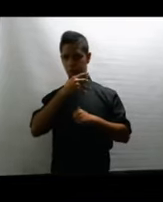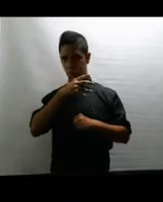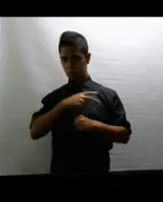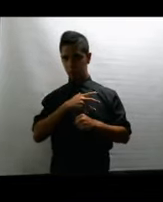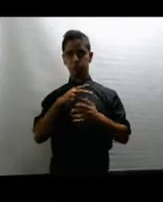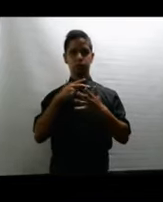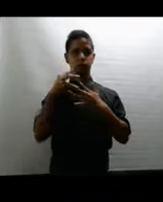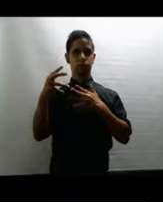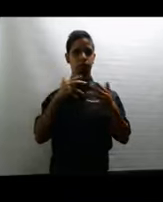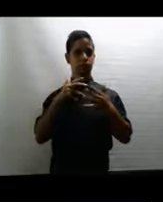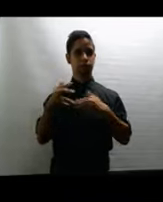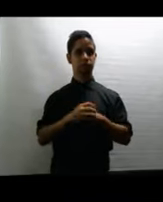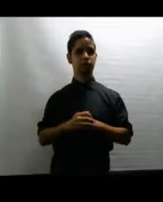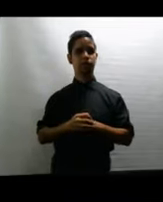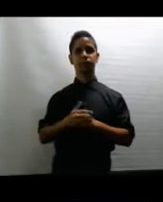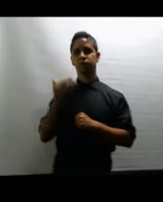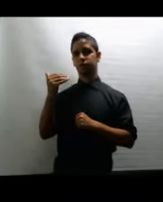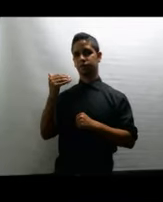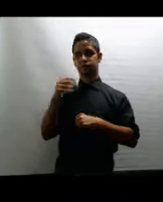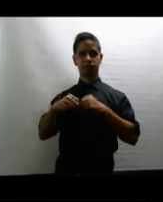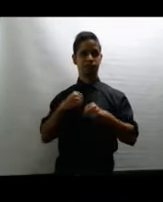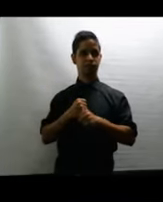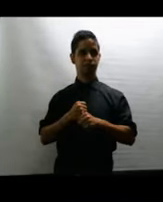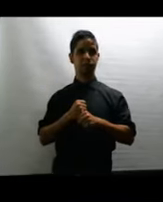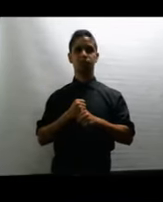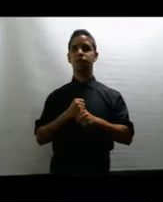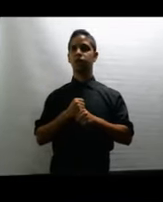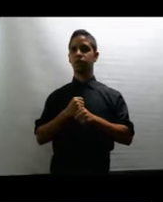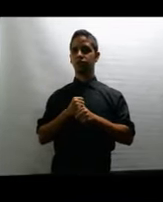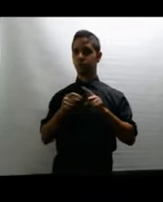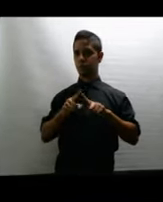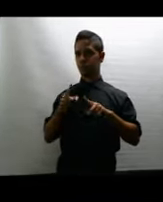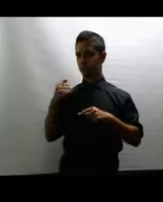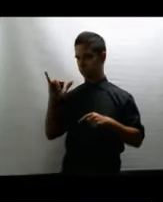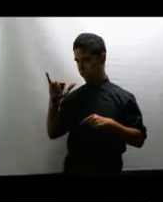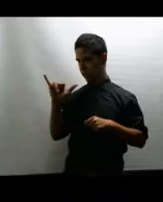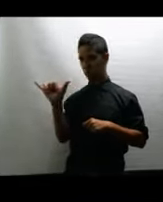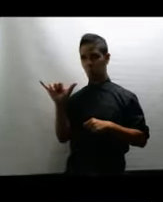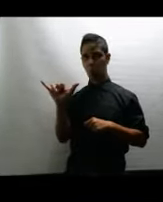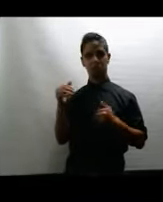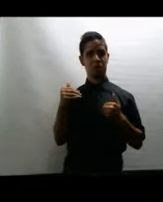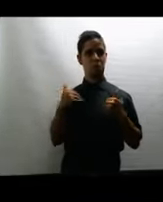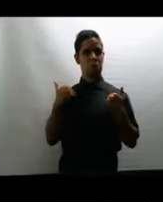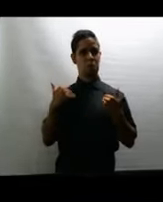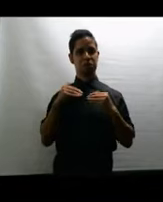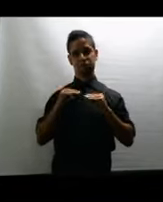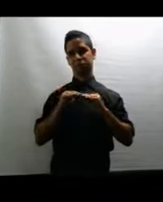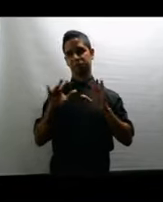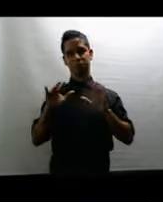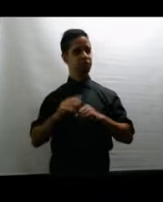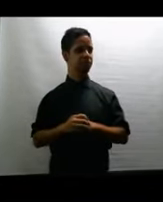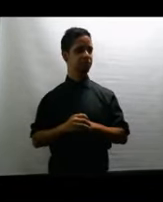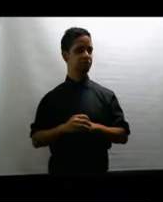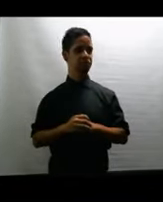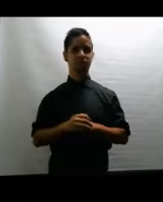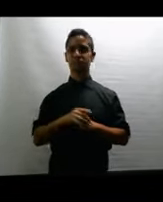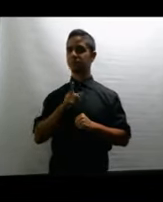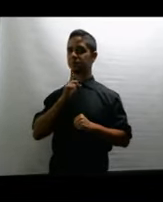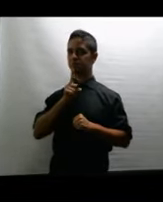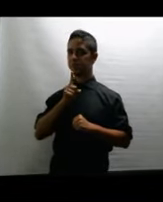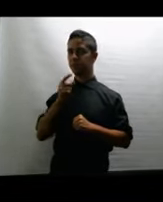la Mujer Invisible. El quinceañero, eso es genial. Ya son, ya. Pero estamos igual de jóvenes. Ah, claro. Cumple 15,